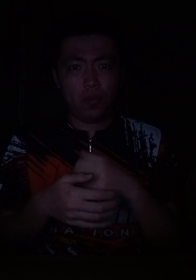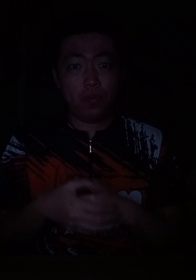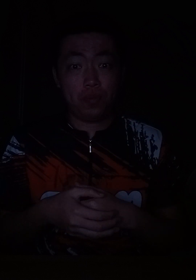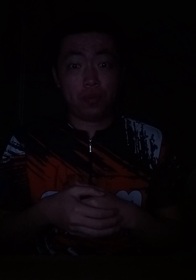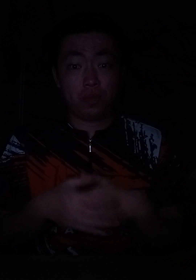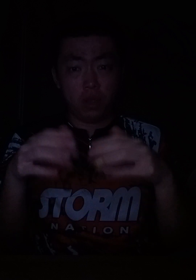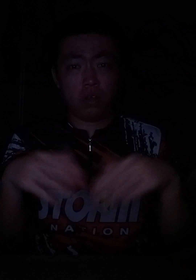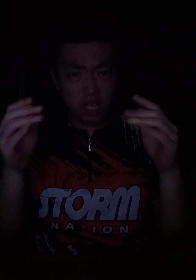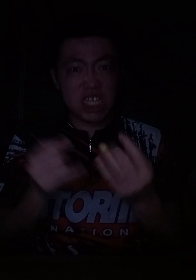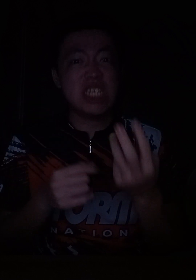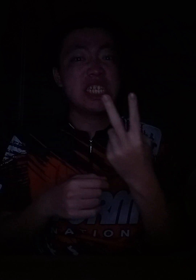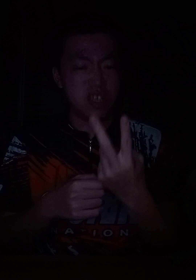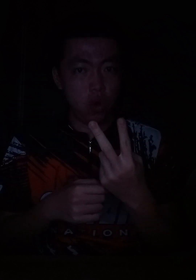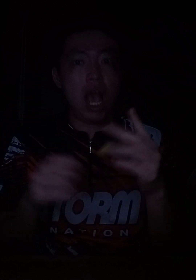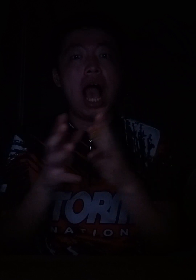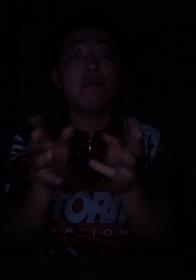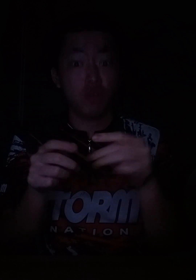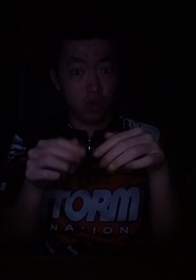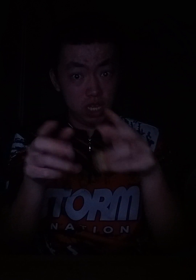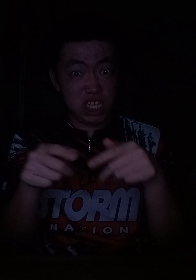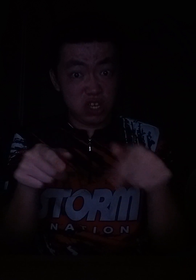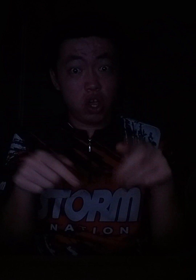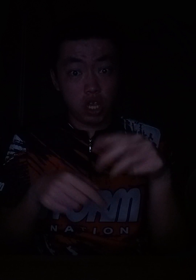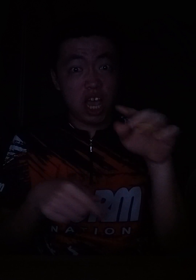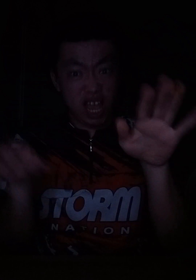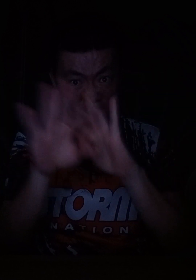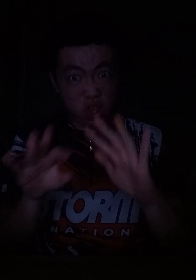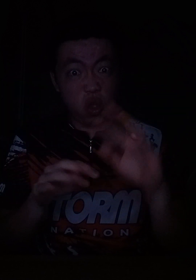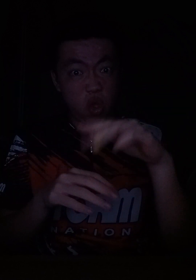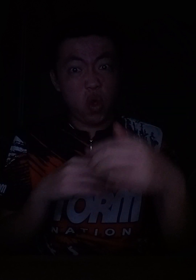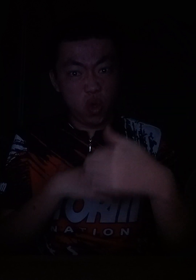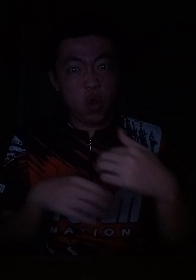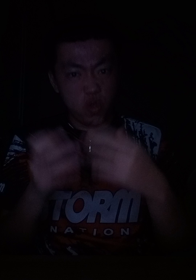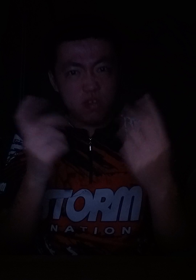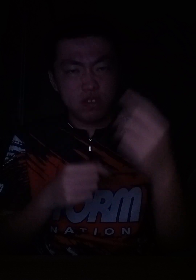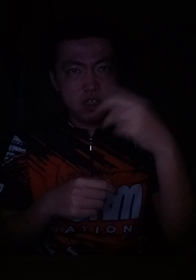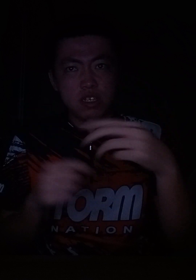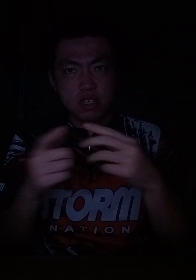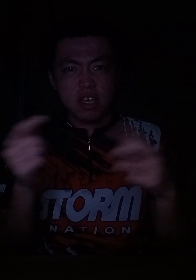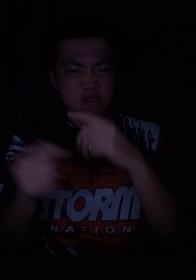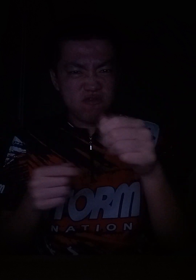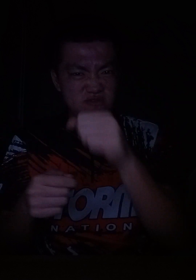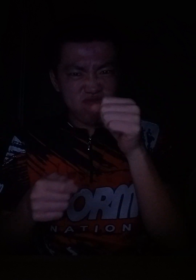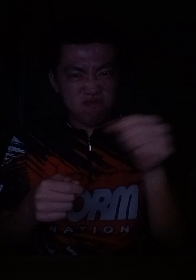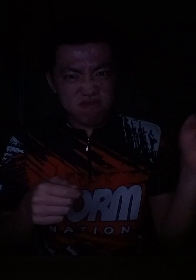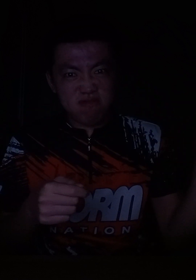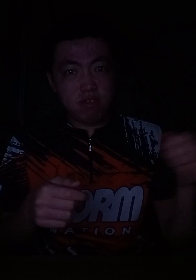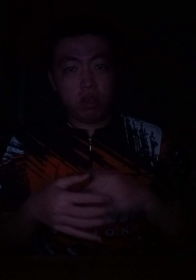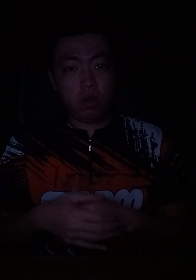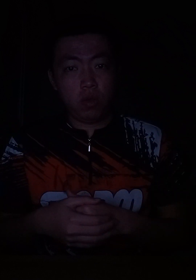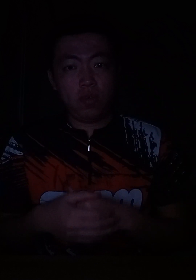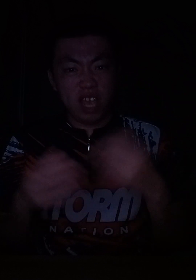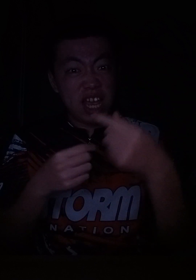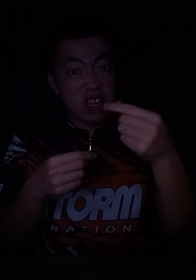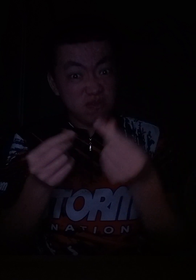저곳쯤 서울 지하철 2호선 합정역으로 진입하던 열차 안에서 한 50대 남성이 승객들을 위협했습니다. 날카로운 물체를